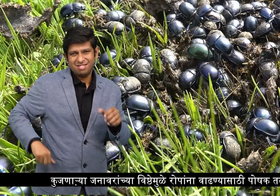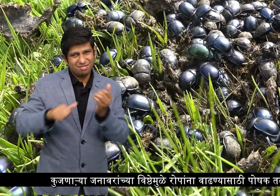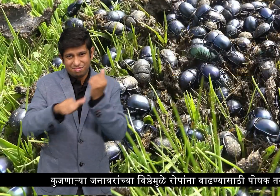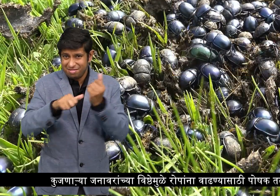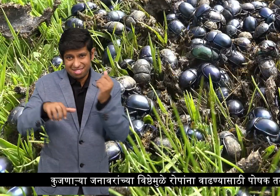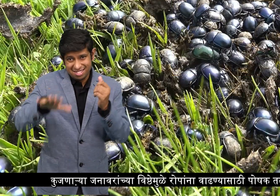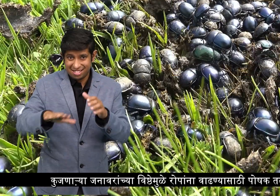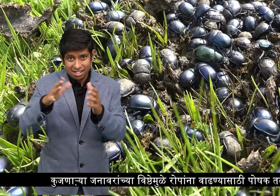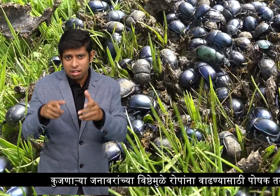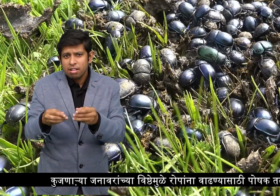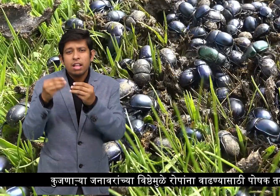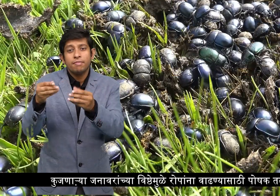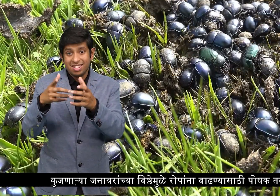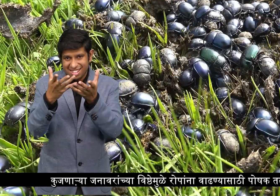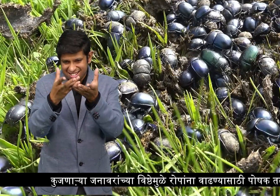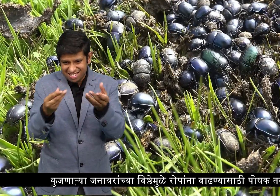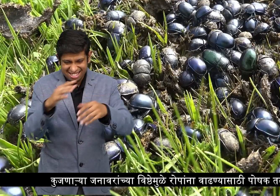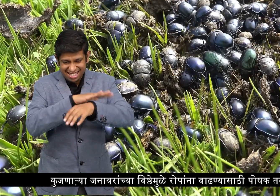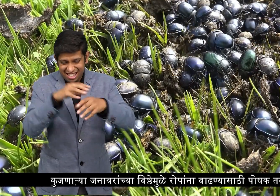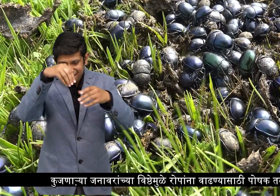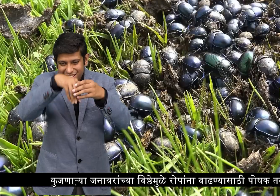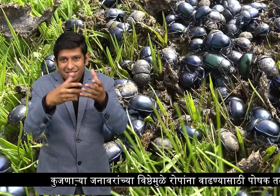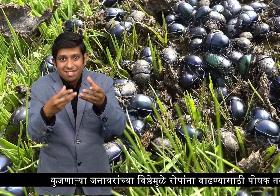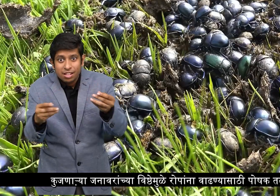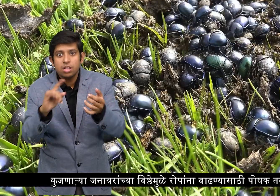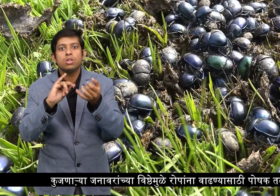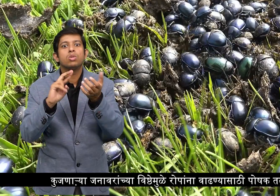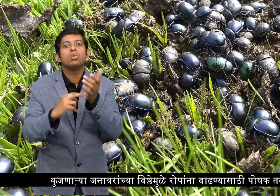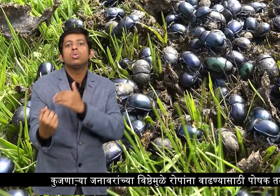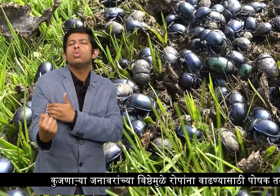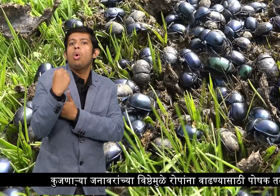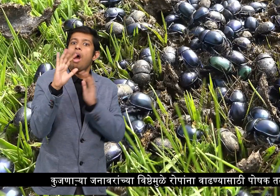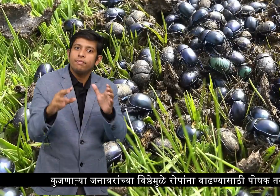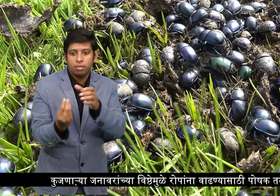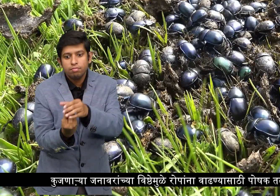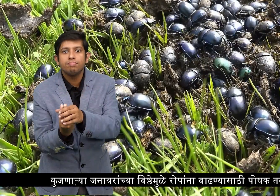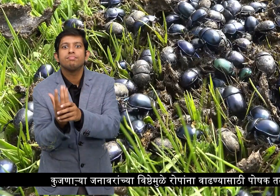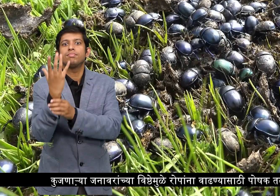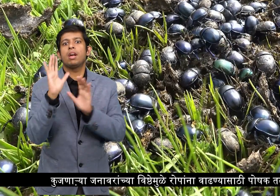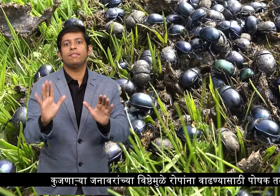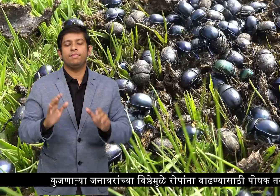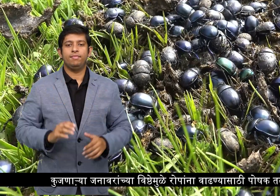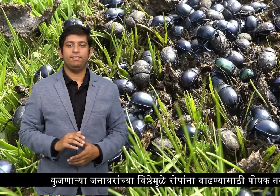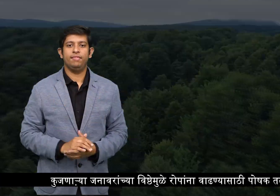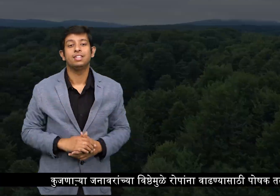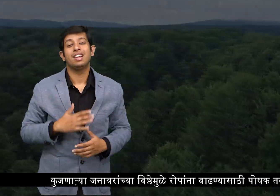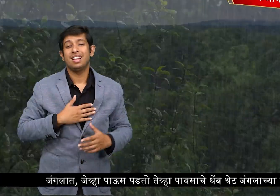कुजणाऱ्या जनावरांच्या विष्ठेमुळे रोपांना वाढवण्यासाठी पोषक तत्वे देखील मिळतात.